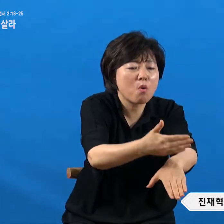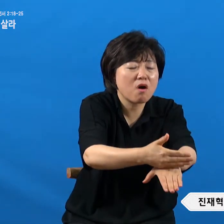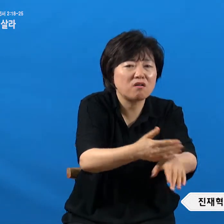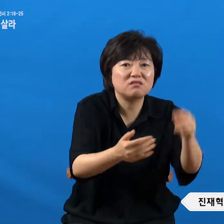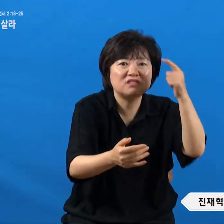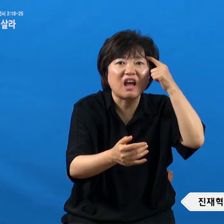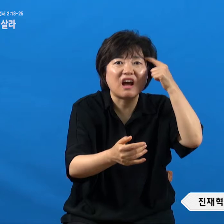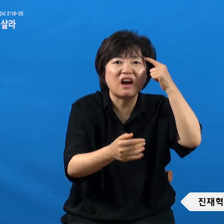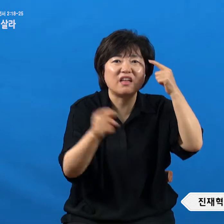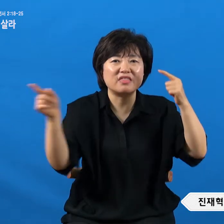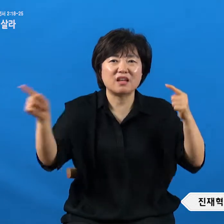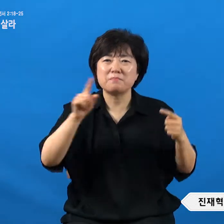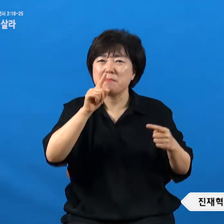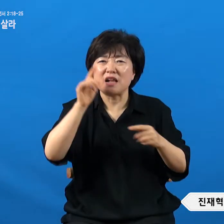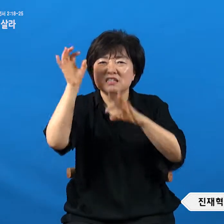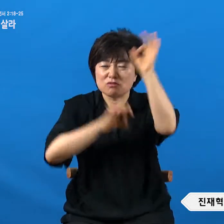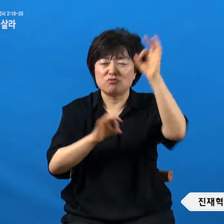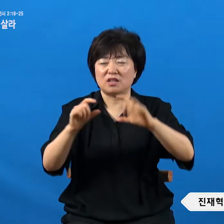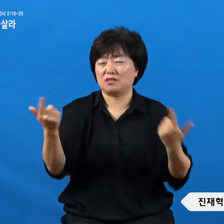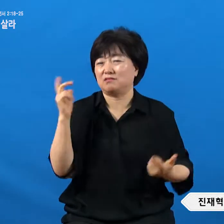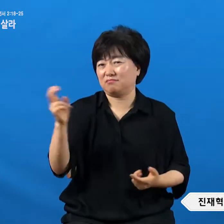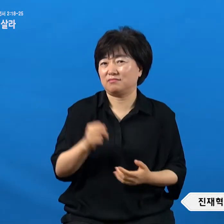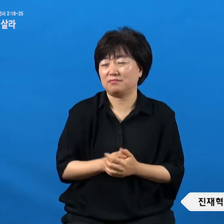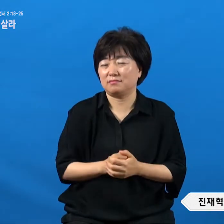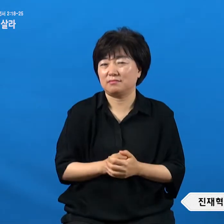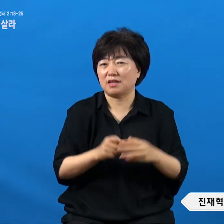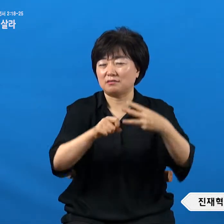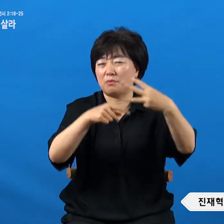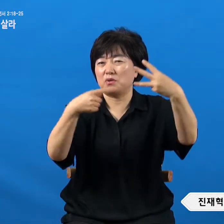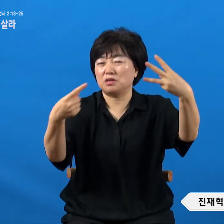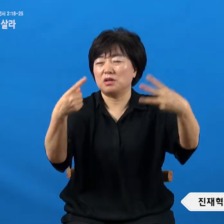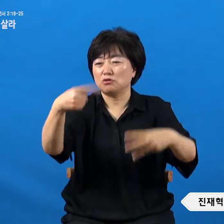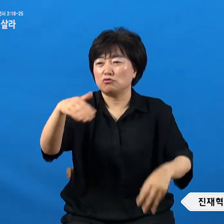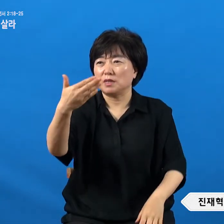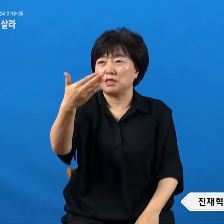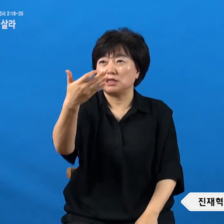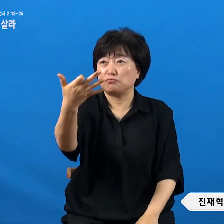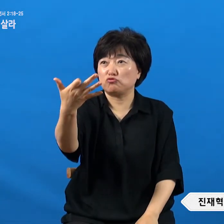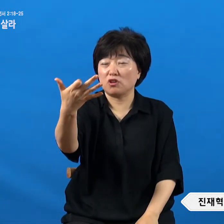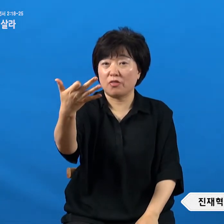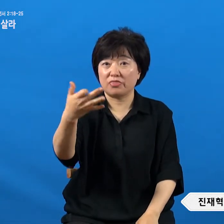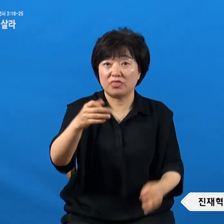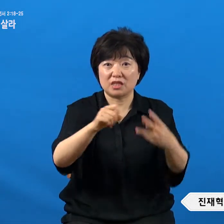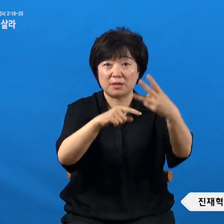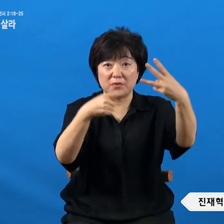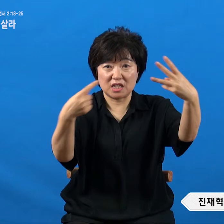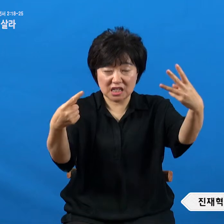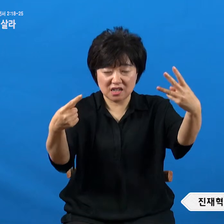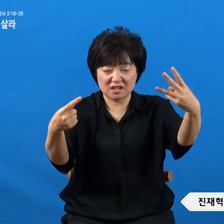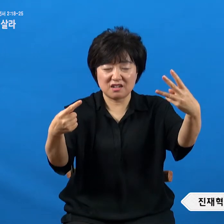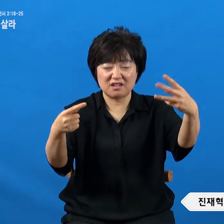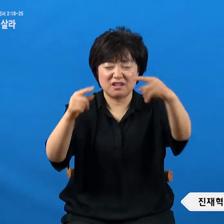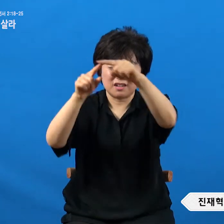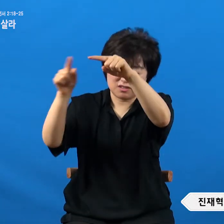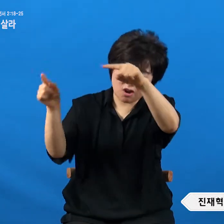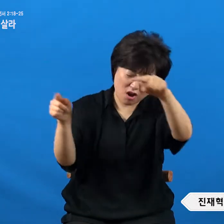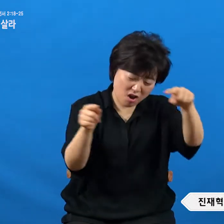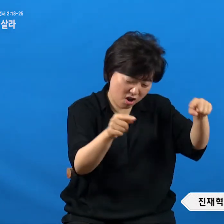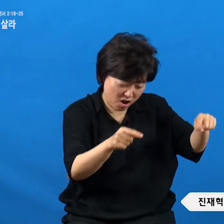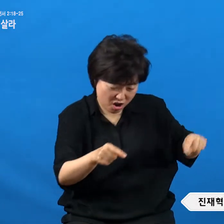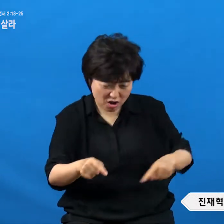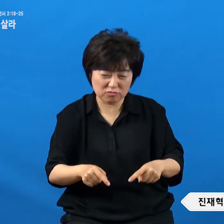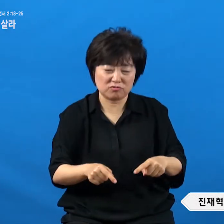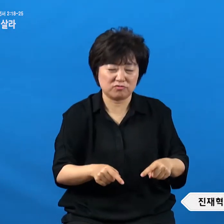듭니다. 1919년 3월 1일 뿐만이 아니라 시작된 3.1 운동을 통해서